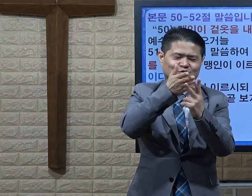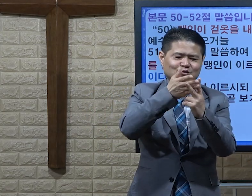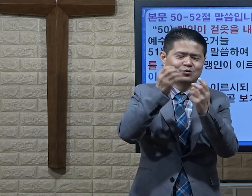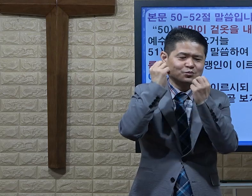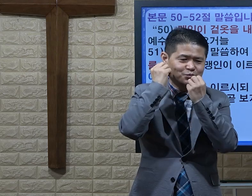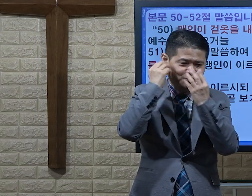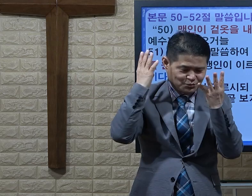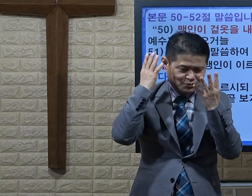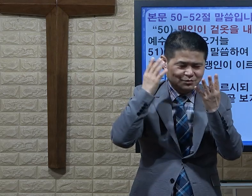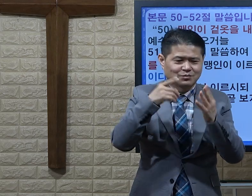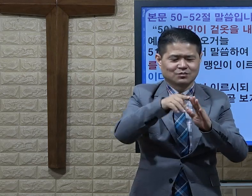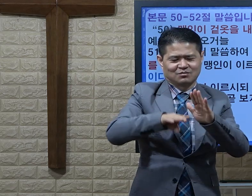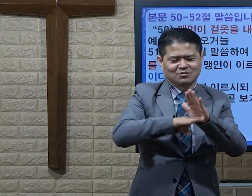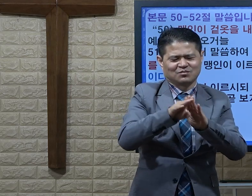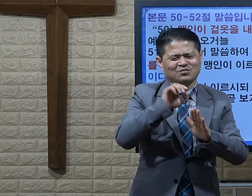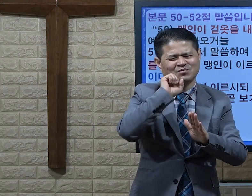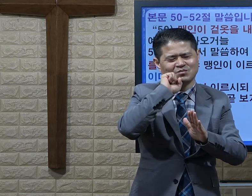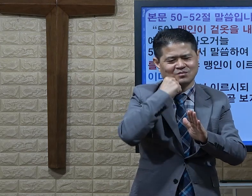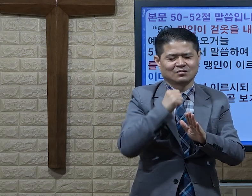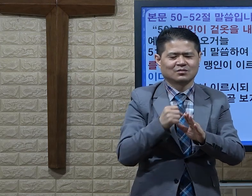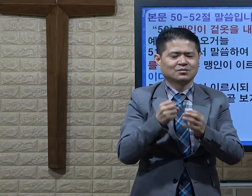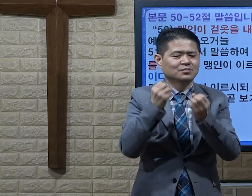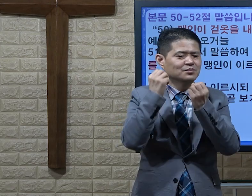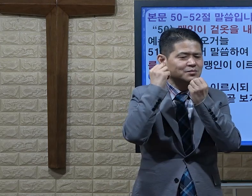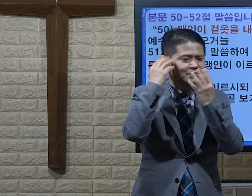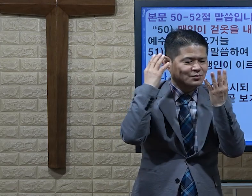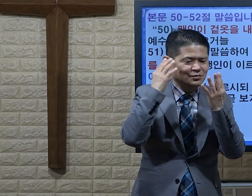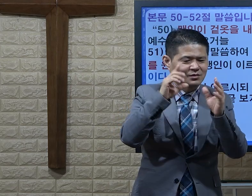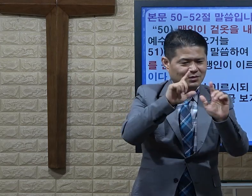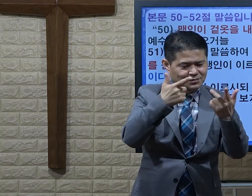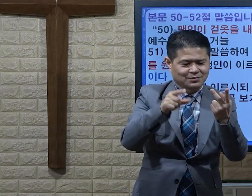말을 하거나 아니면 집안이 어려운 경우에는